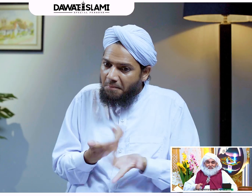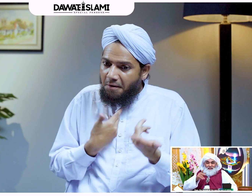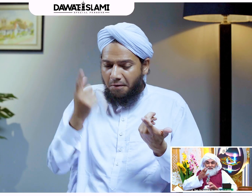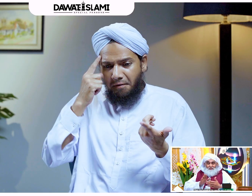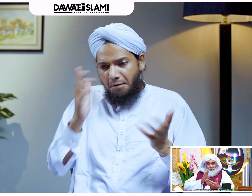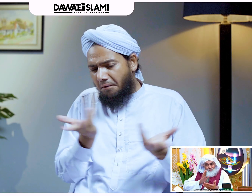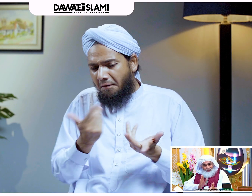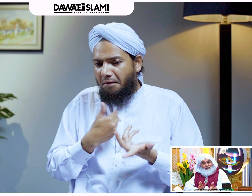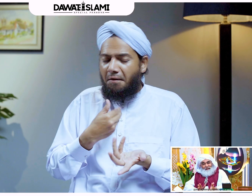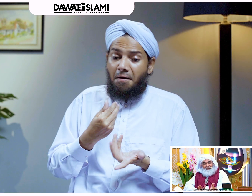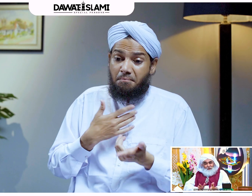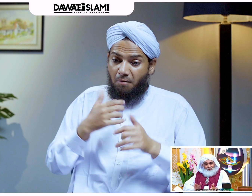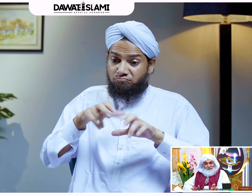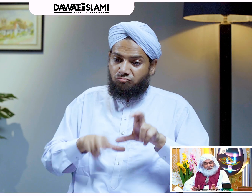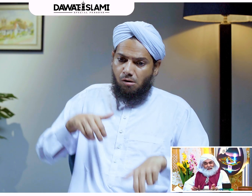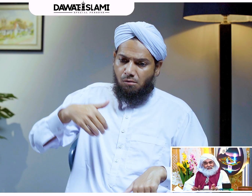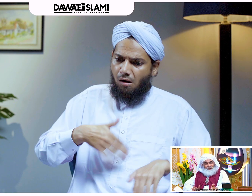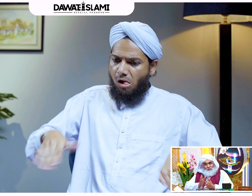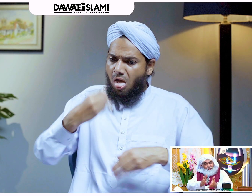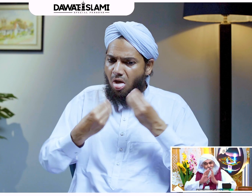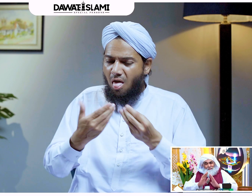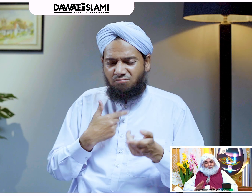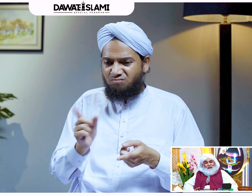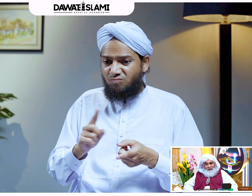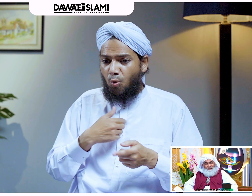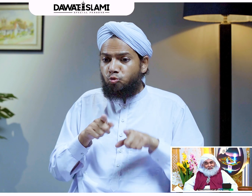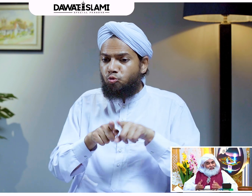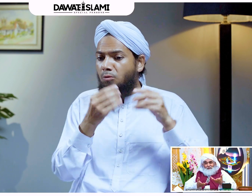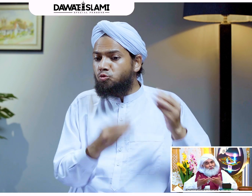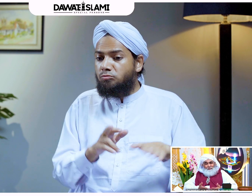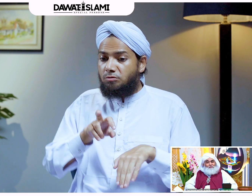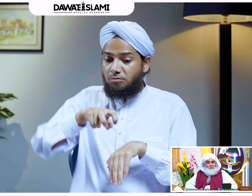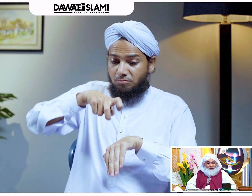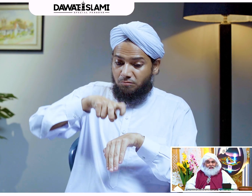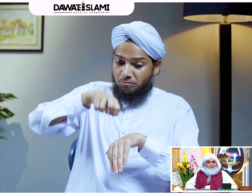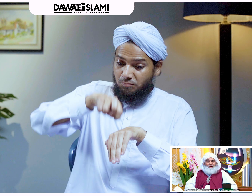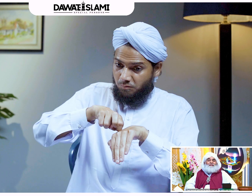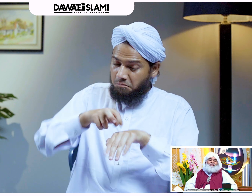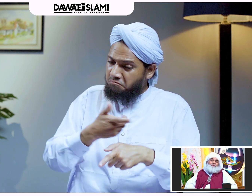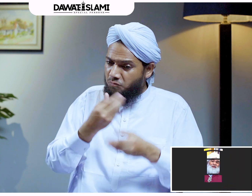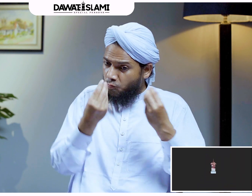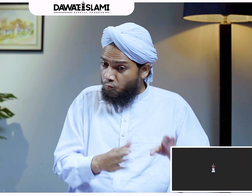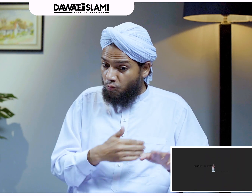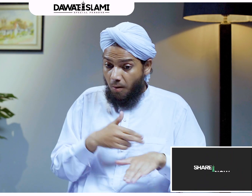بیٹھنے کے مخصوص طریقہ جو میں نے عرض کیا وہ سنت بھی چھوٹے گی، ٹیبل کرسی پہ وہ سنت بھی ادا نہیں ہو سکے گی۔